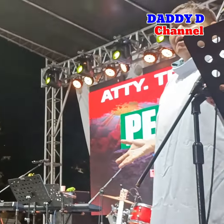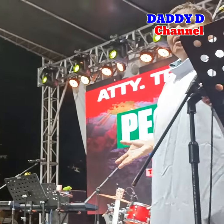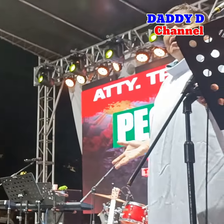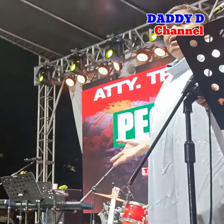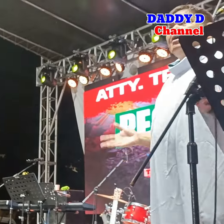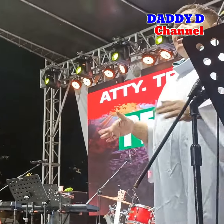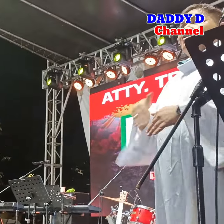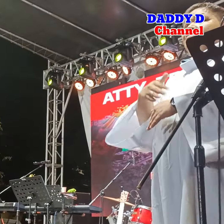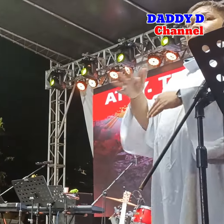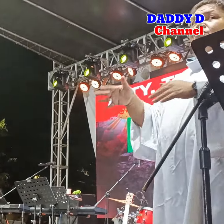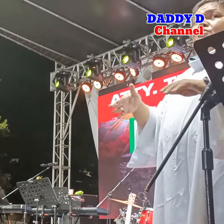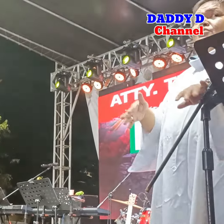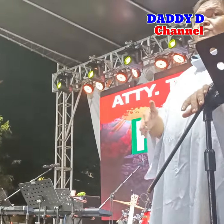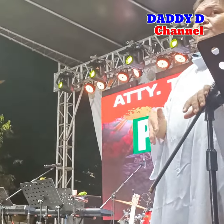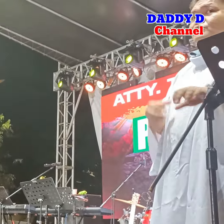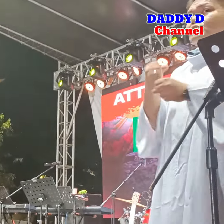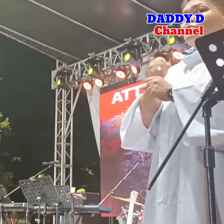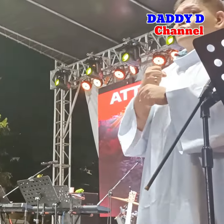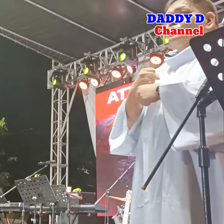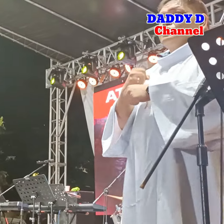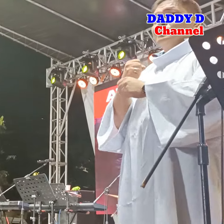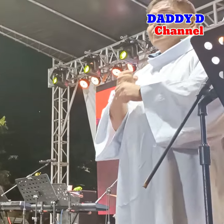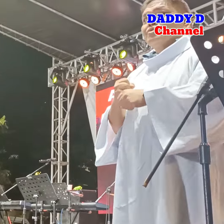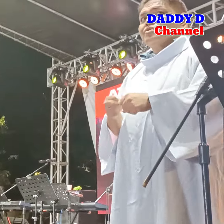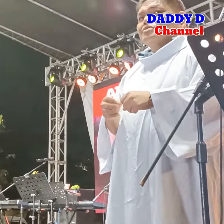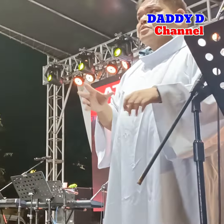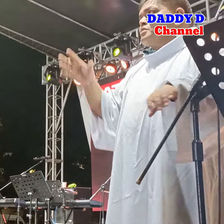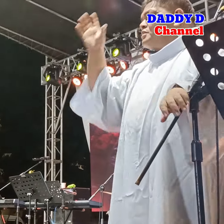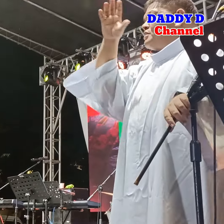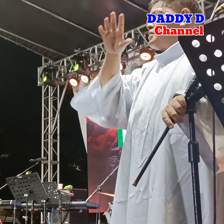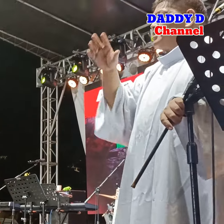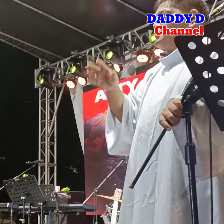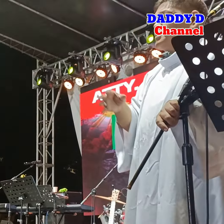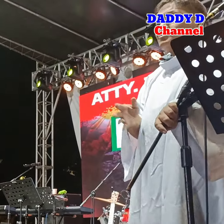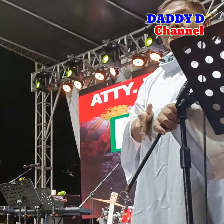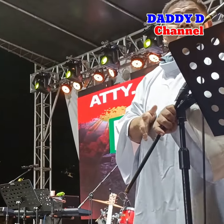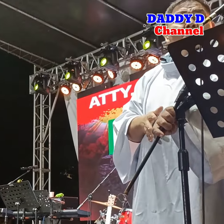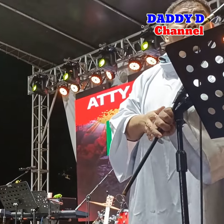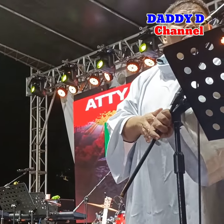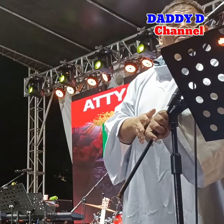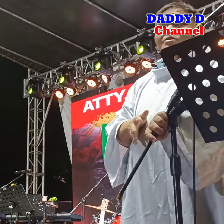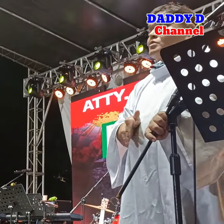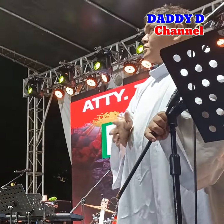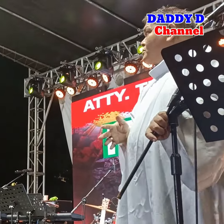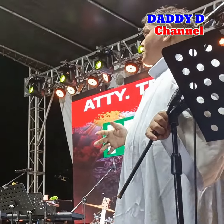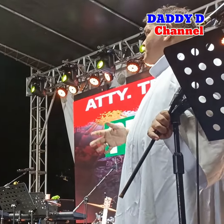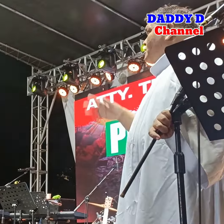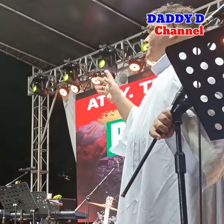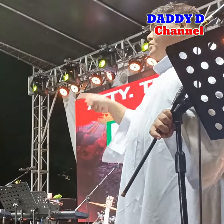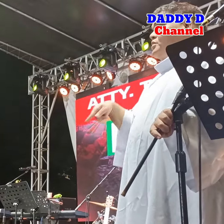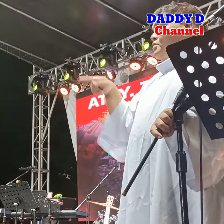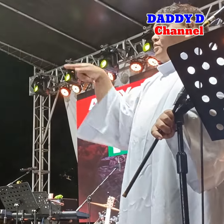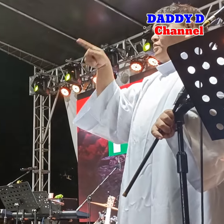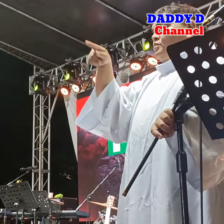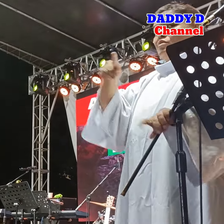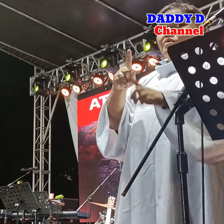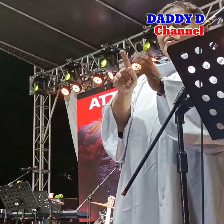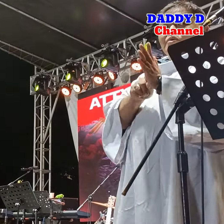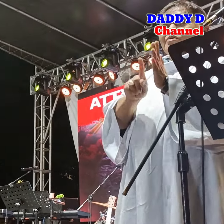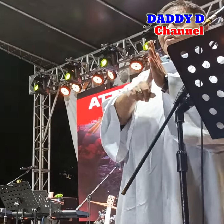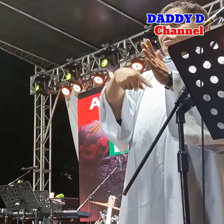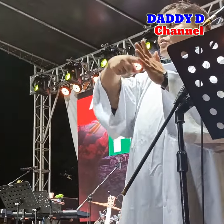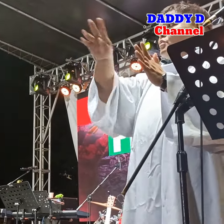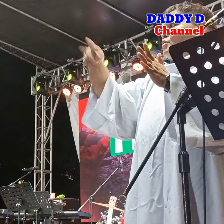Somewhere along the way, nung ginagawa yung proyekto, may na-discovery sila. Nagutos ang presidente 1 million